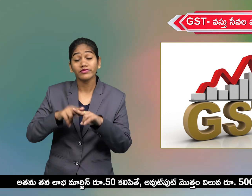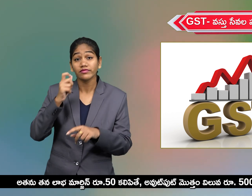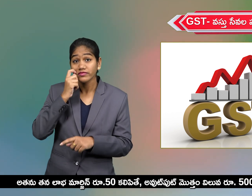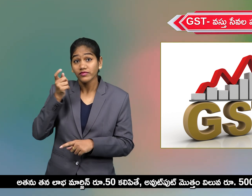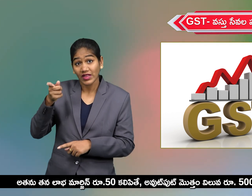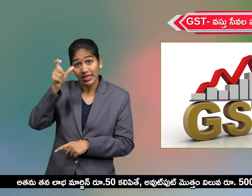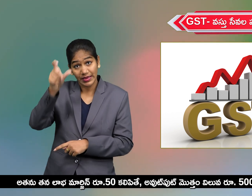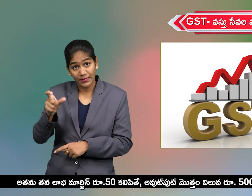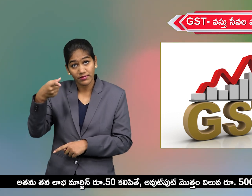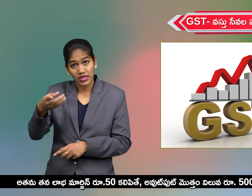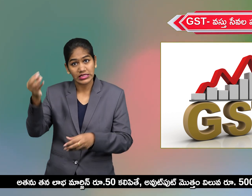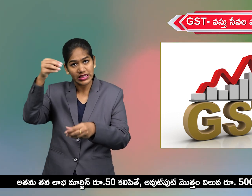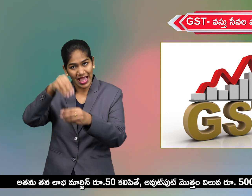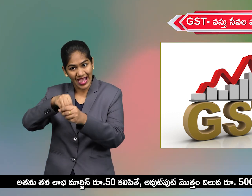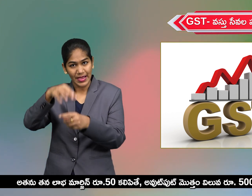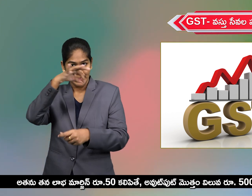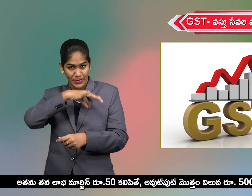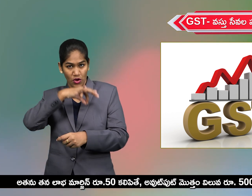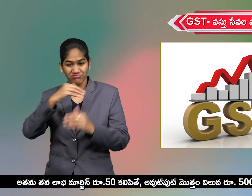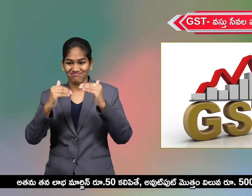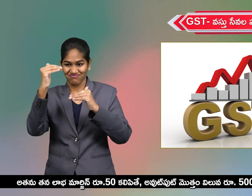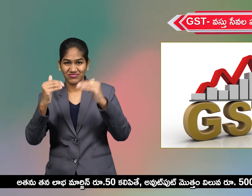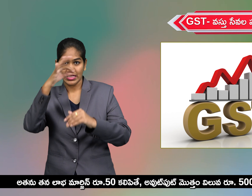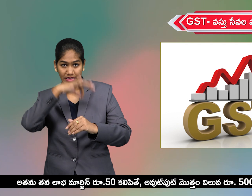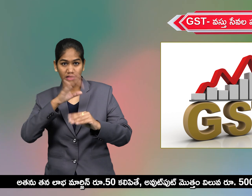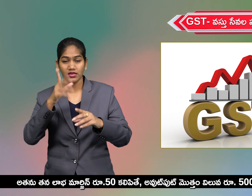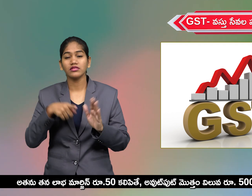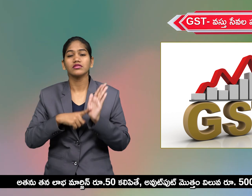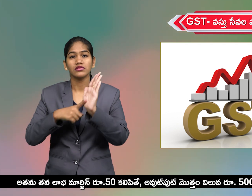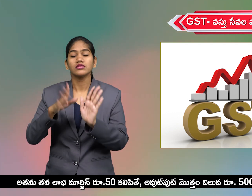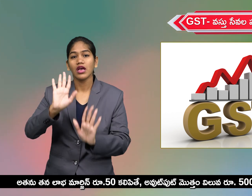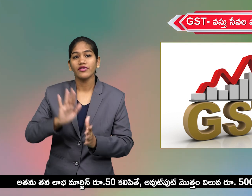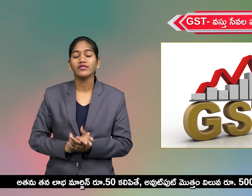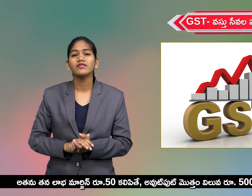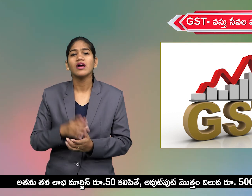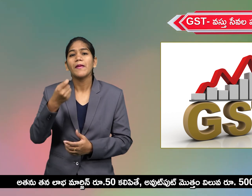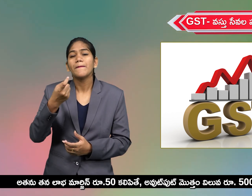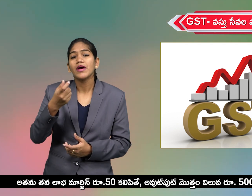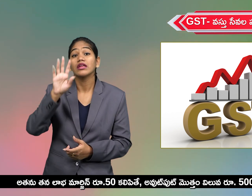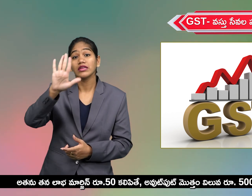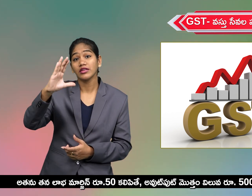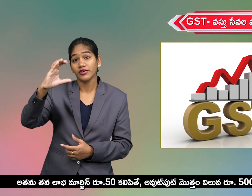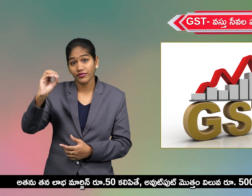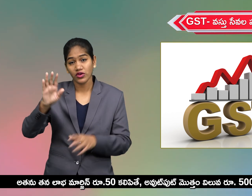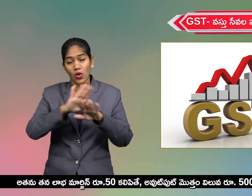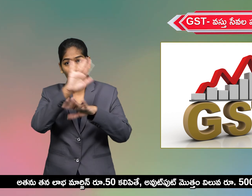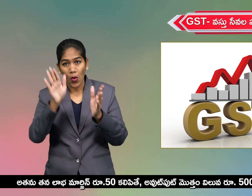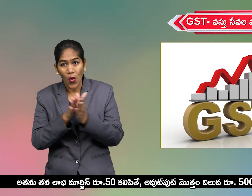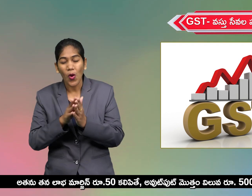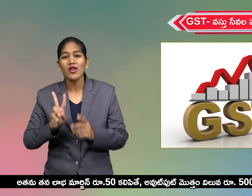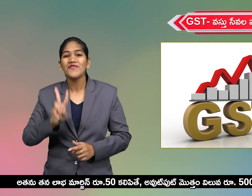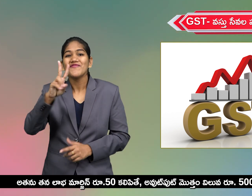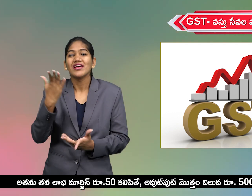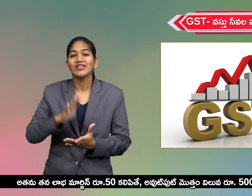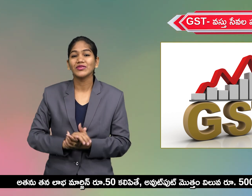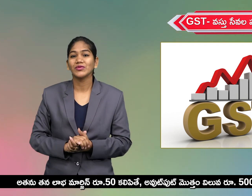అతను తన లాభ మార్జిన్ ₹50 కలిపితే అవుట్పుట్ మొత్తం విలువ ₹500. ఇది అతని